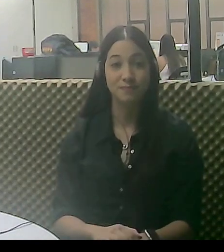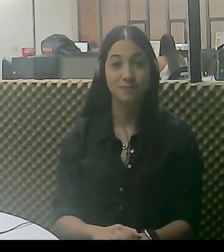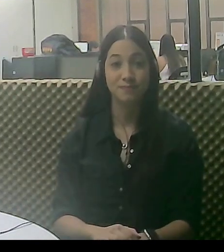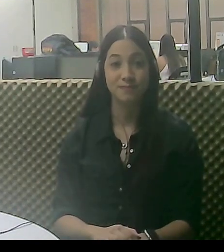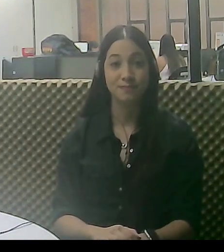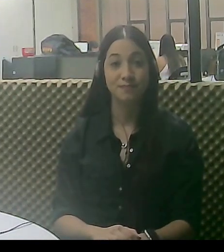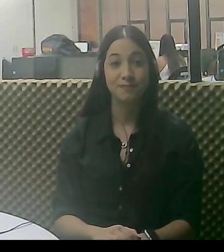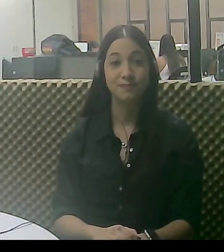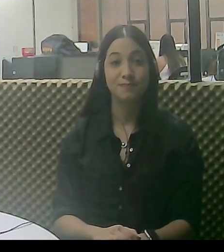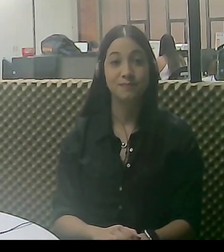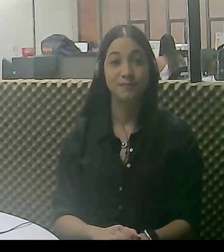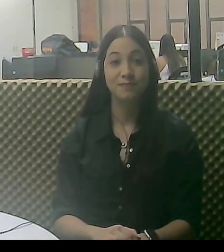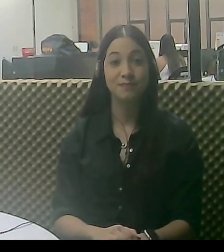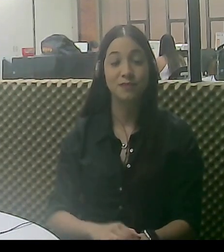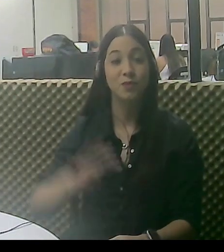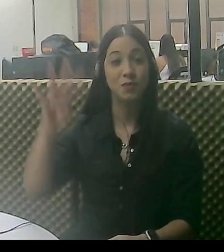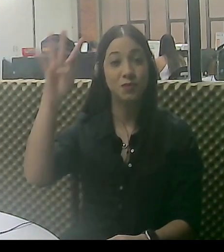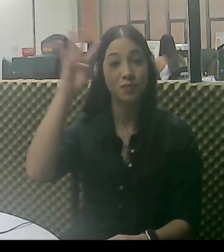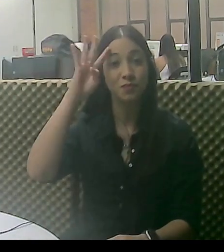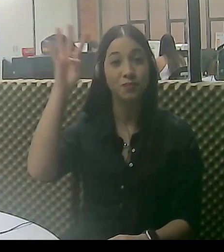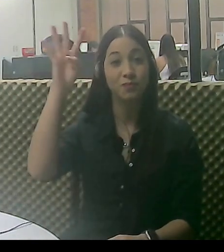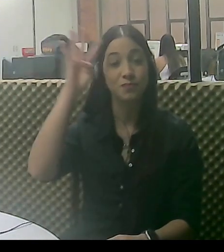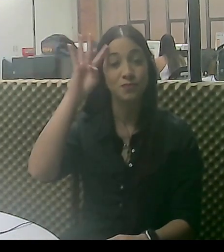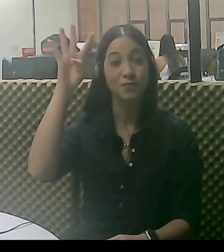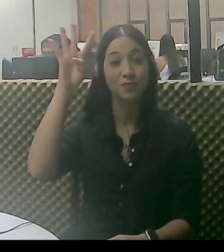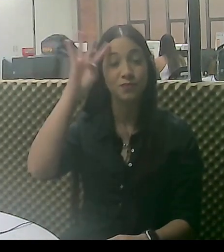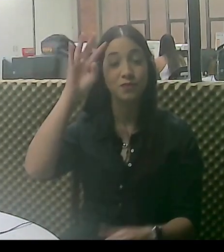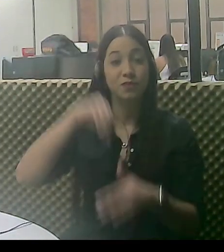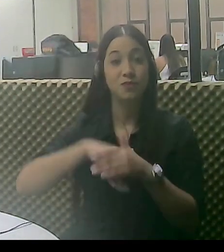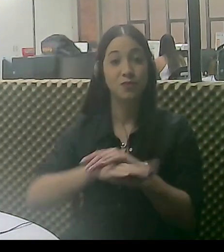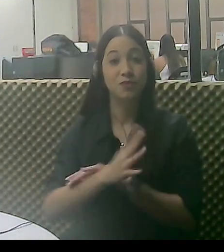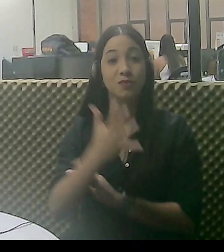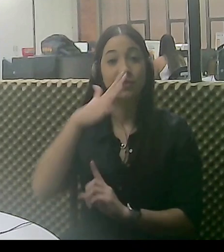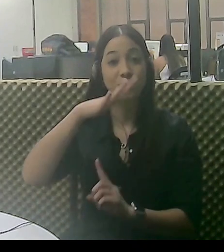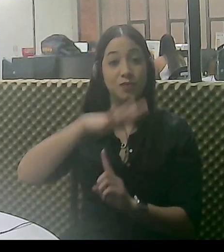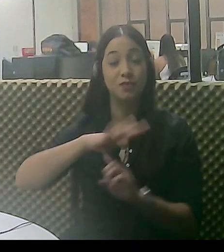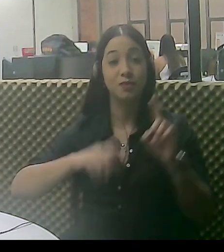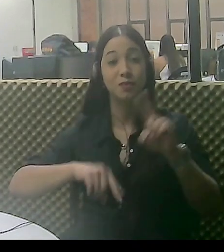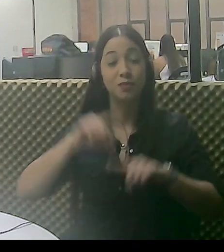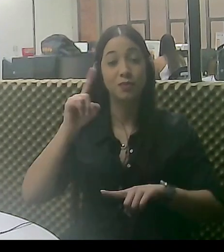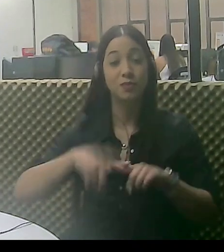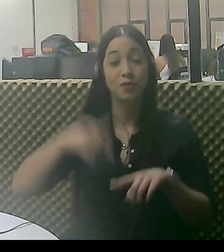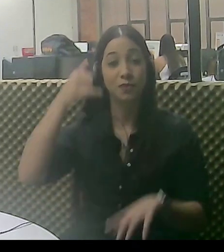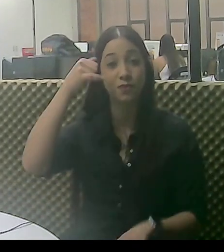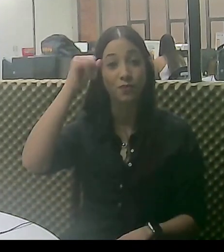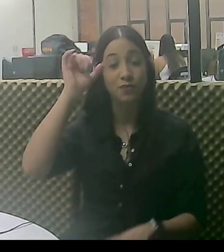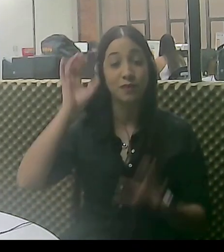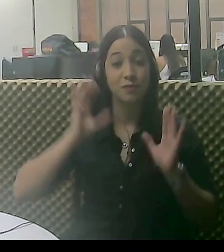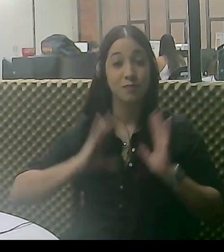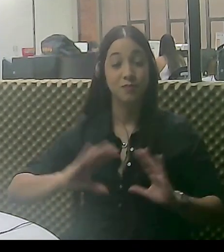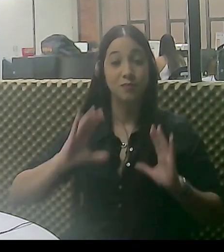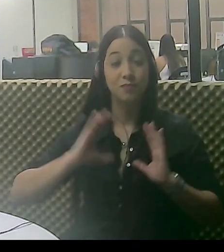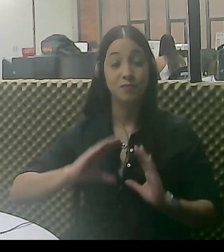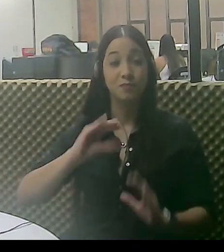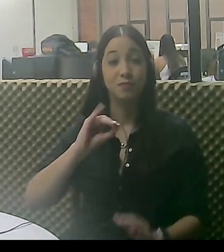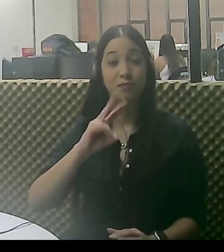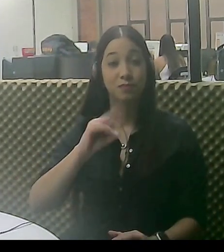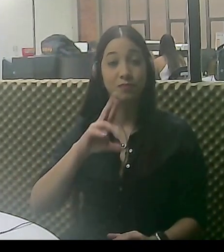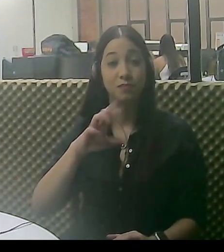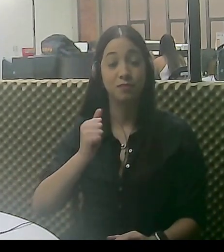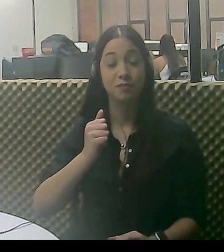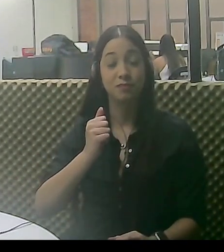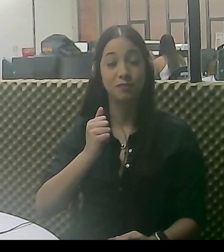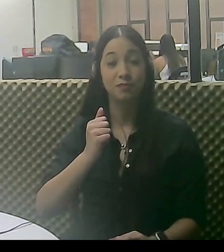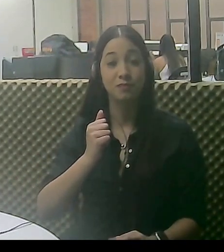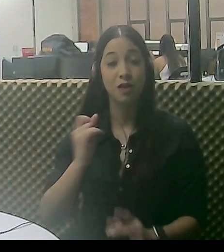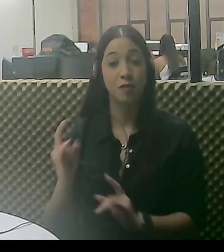notícias. Toda quarta-feira é dia da tradicional Feira de Produtos Rurais na Praça Cívica, que fica